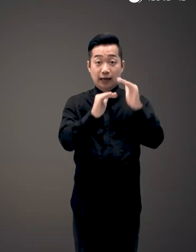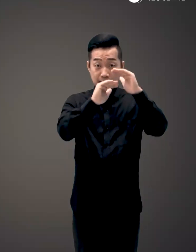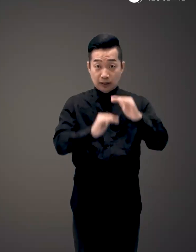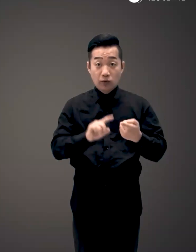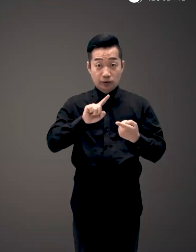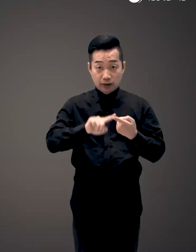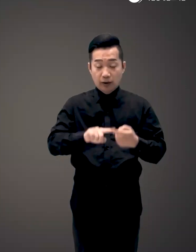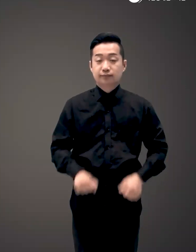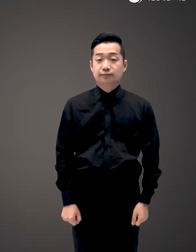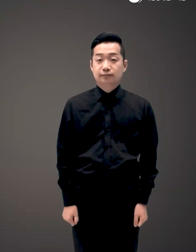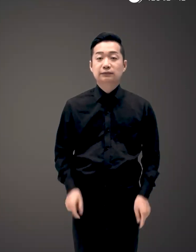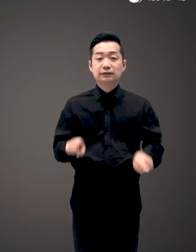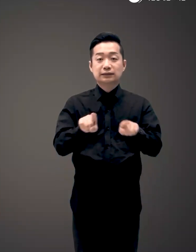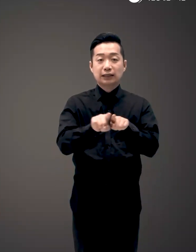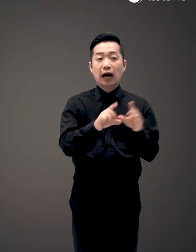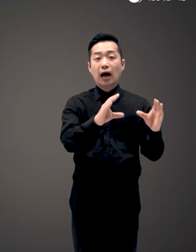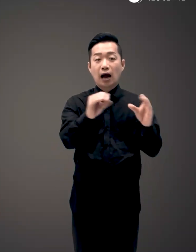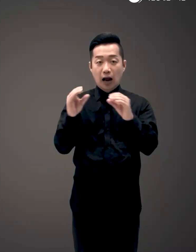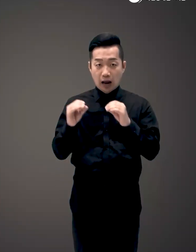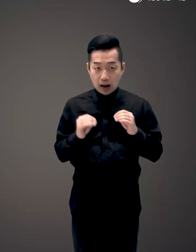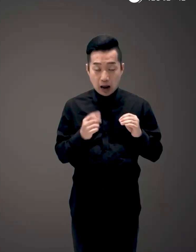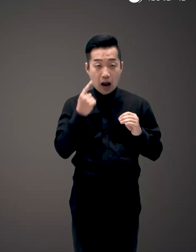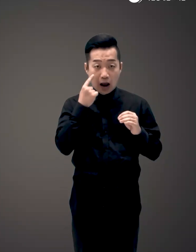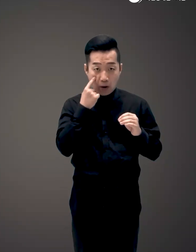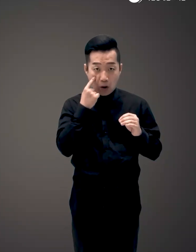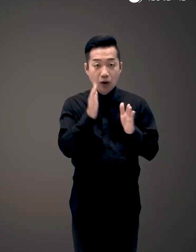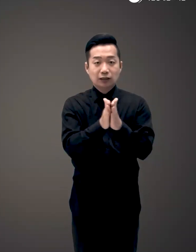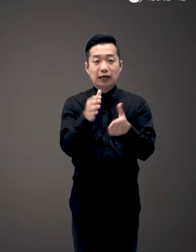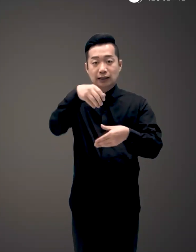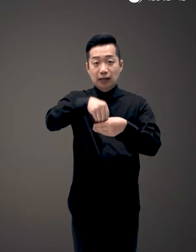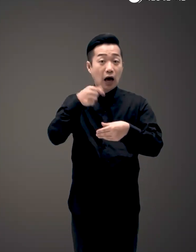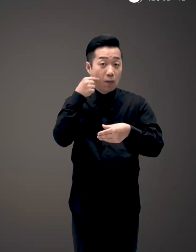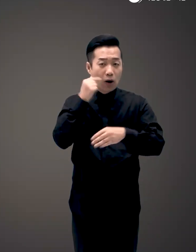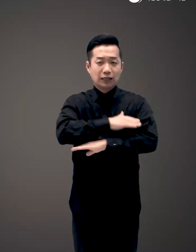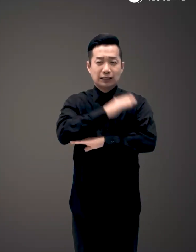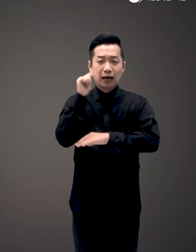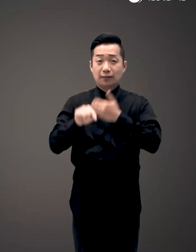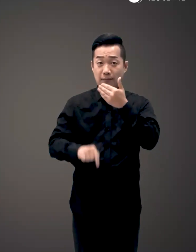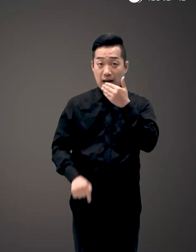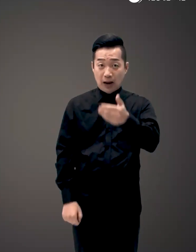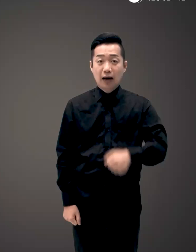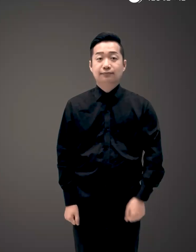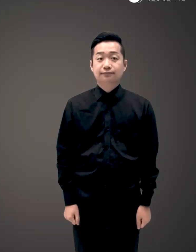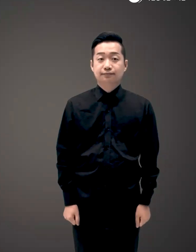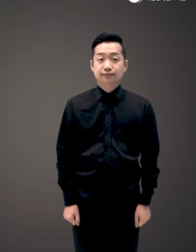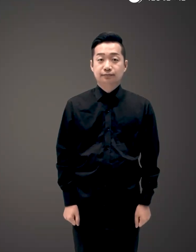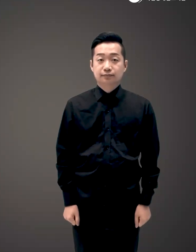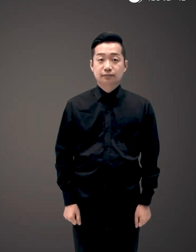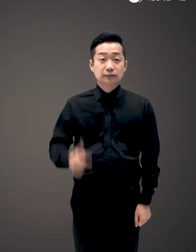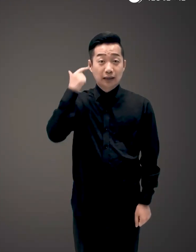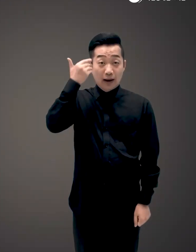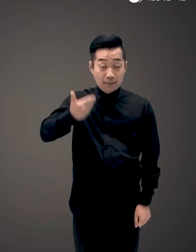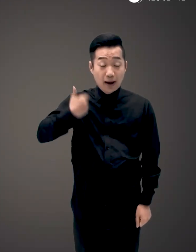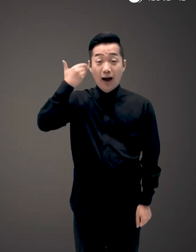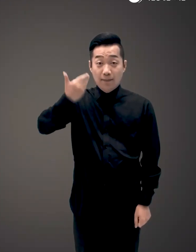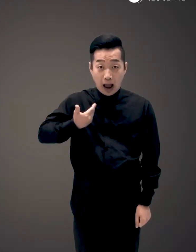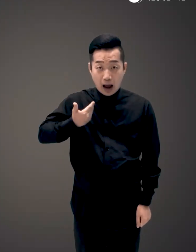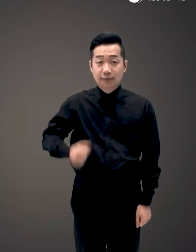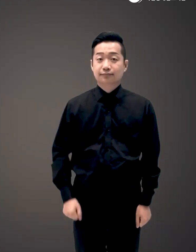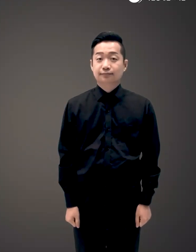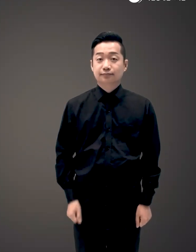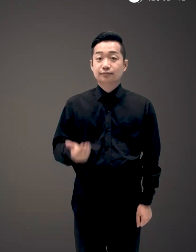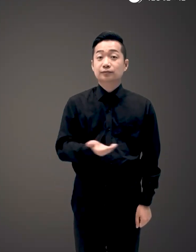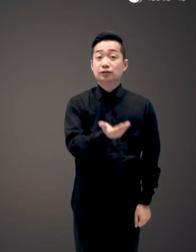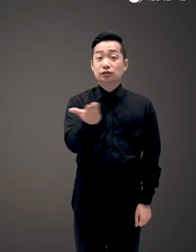저희 책 내용에 대해서 같이 얘기해보고 좀 더 그런 책에는 담지 못한 이야기도 많이 할 수 있을 것 같고, 질문들도